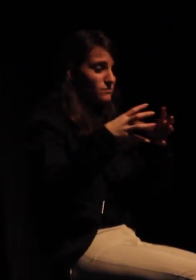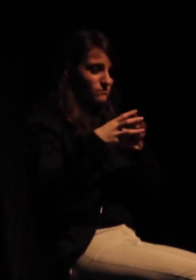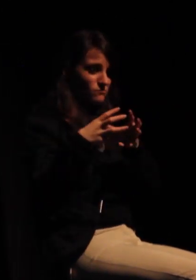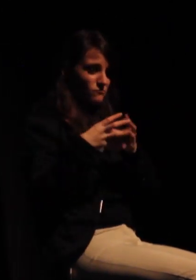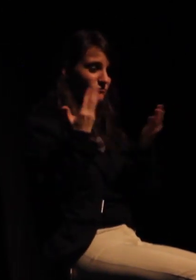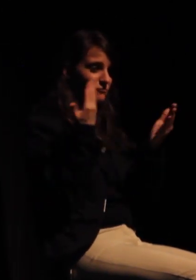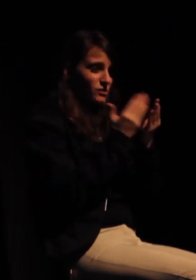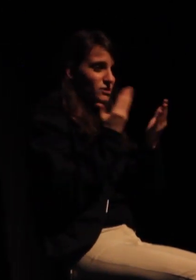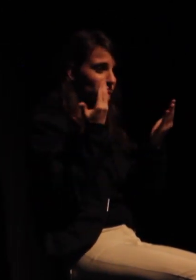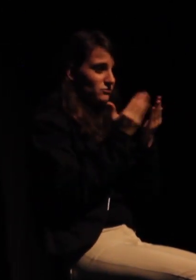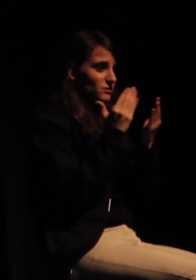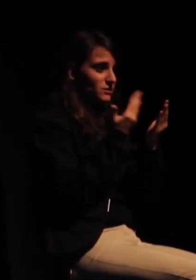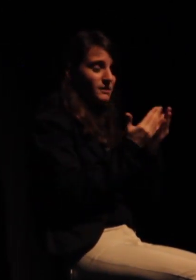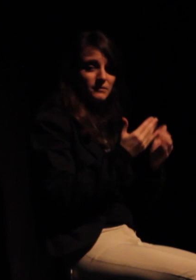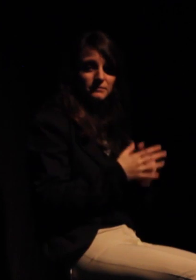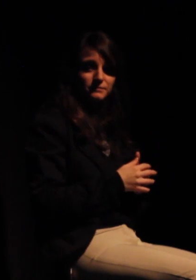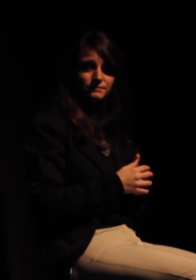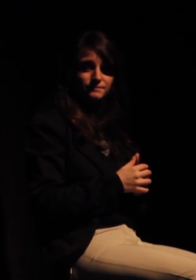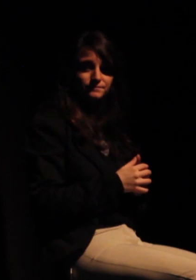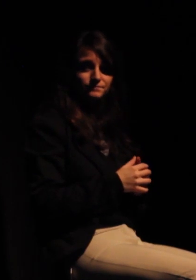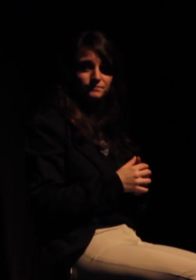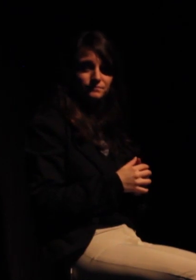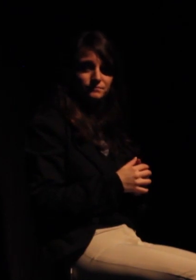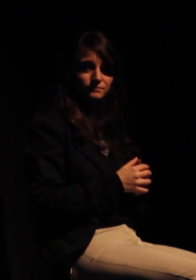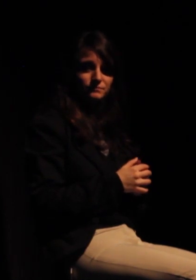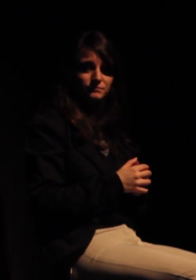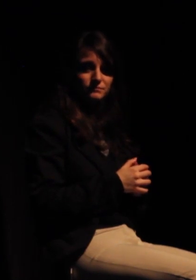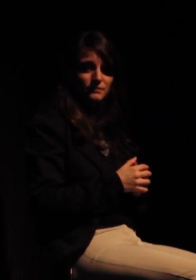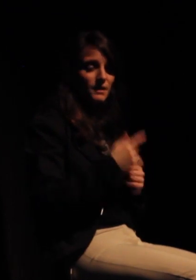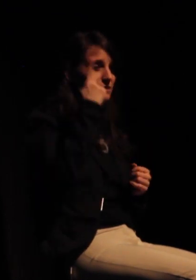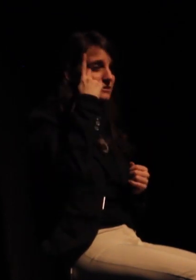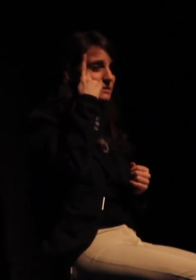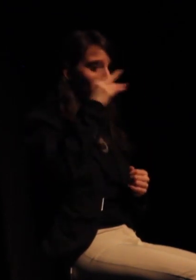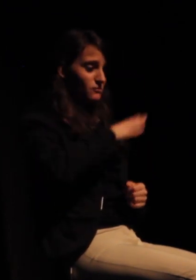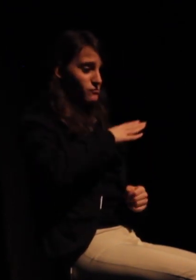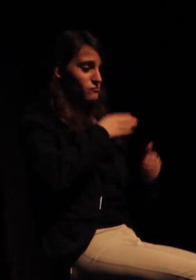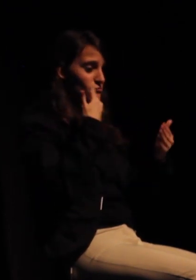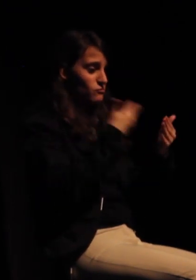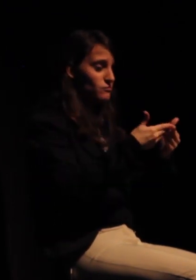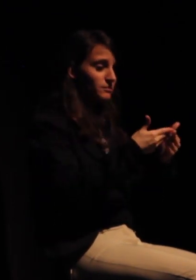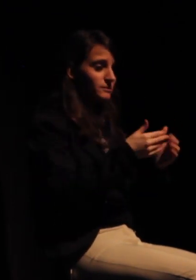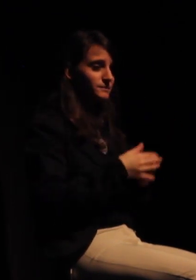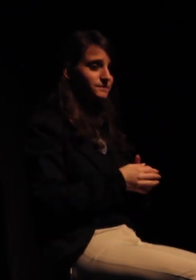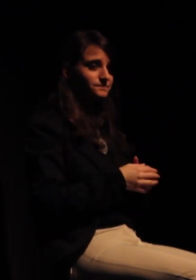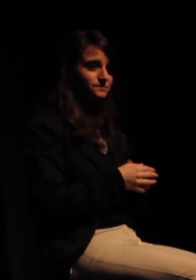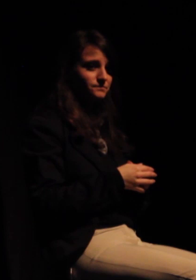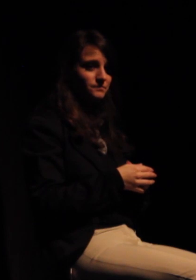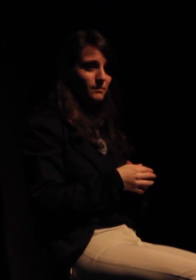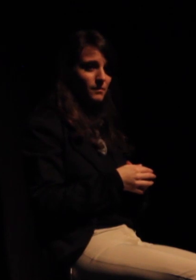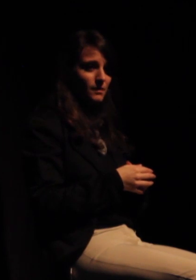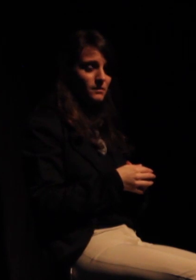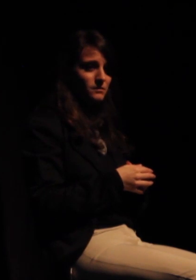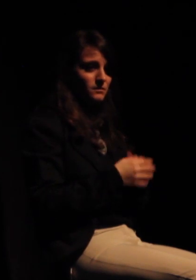guetos. O que está acontecendo hoje? São Paulo é uma cidade fechada, com guetos, que são